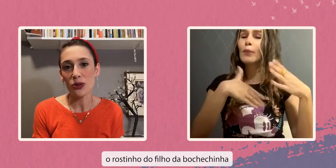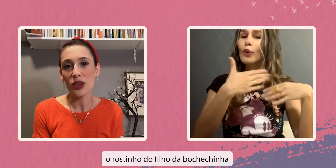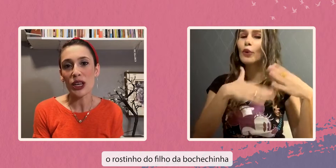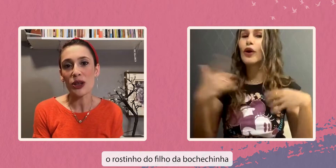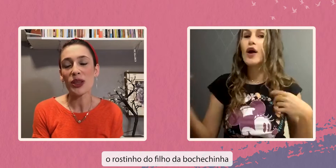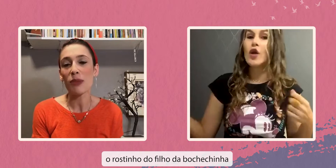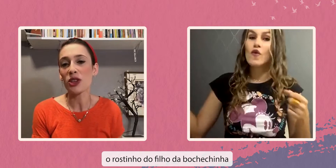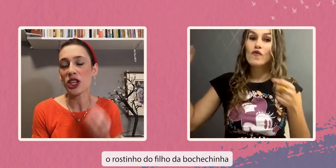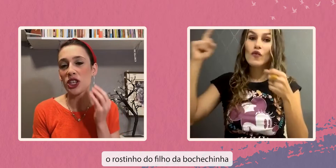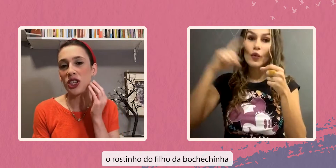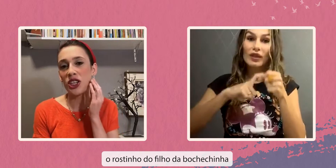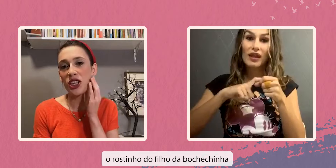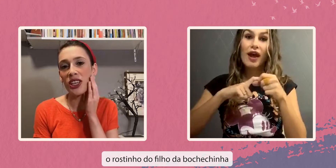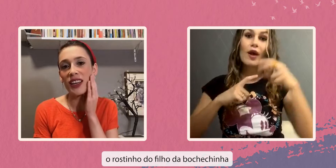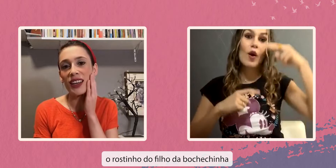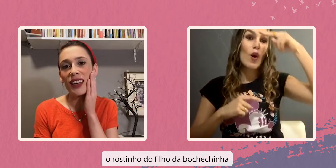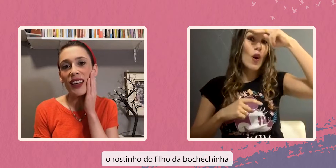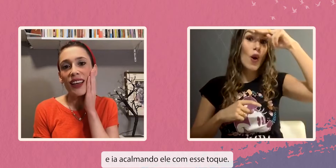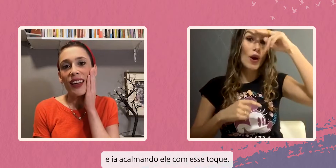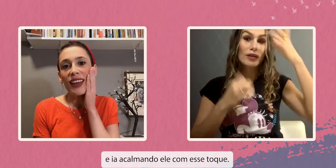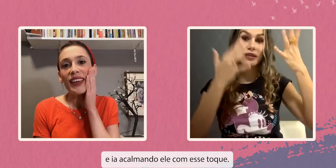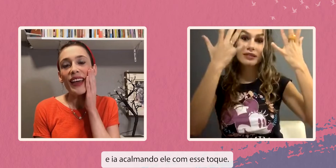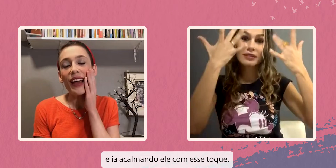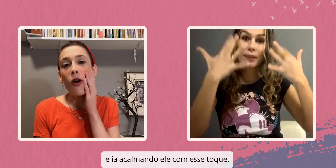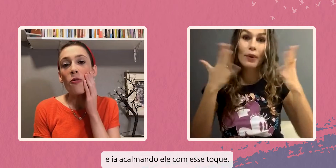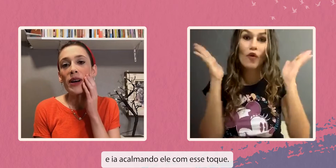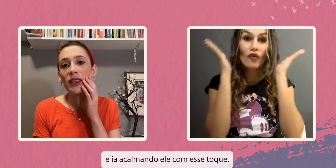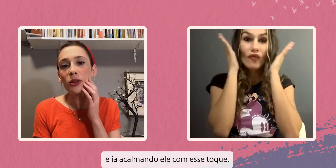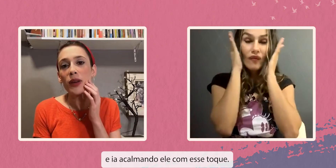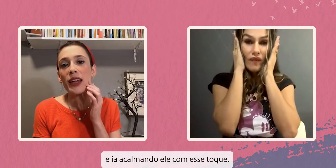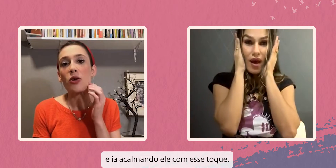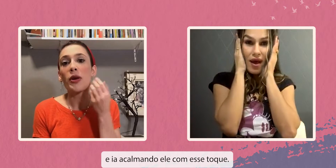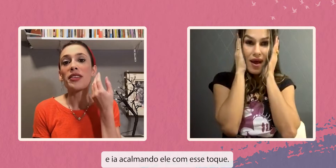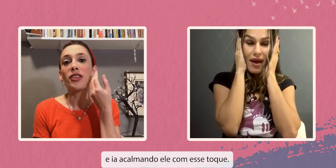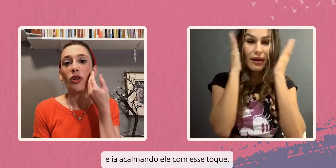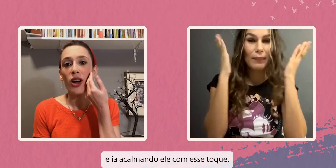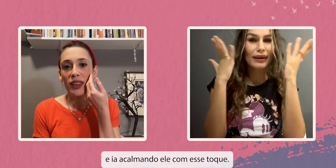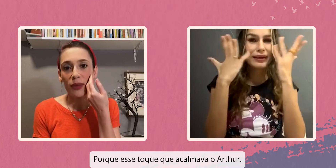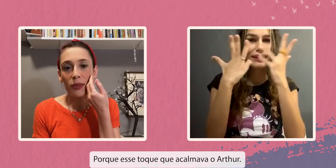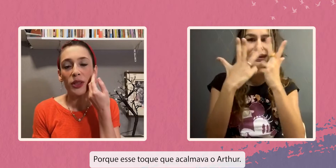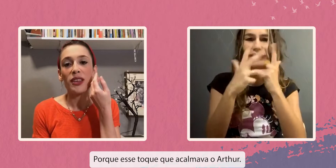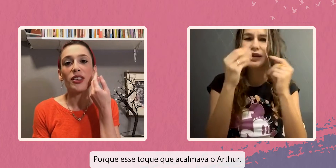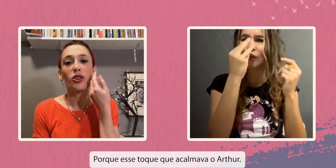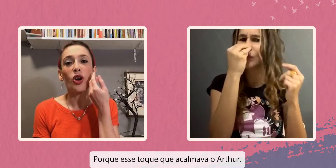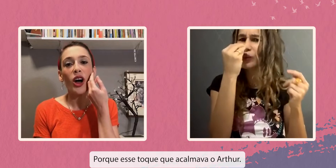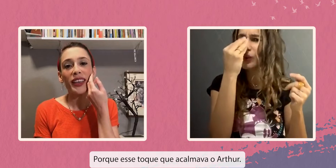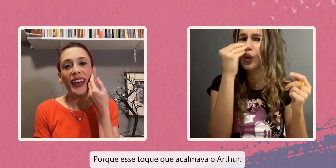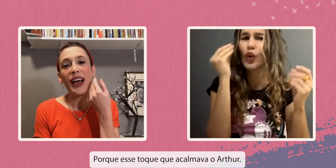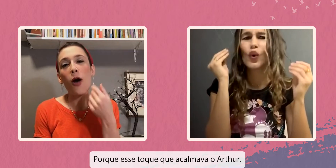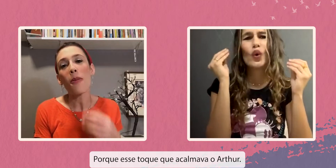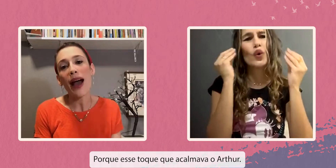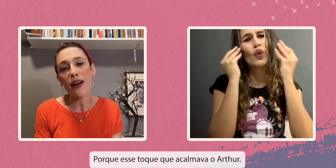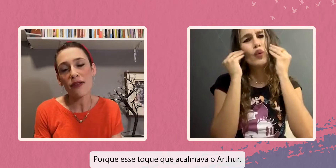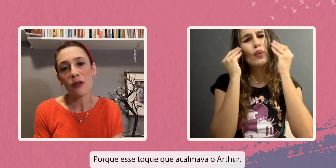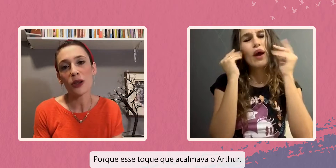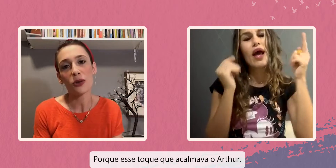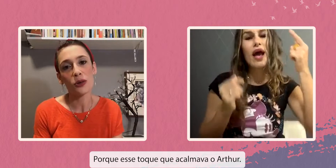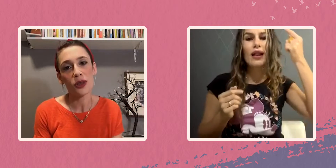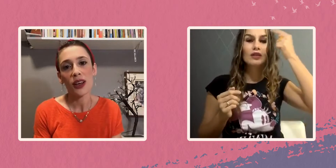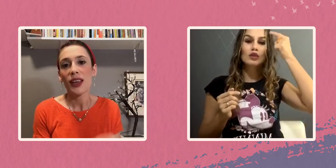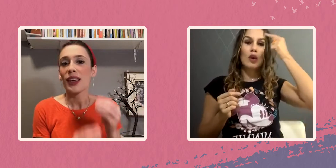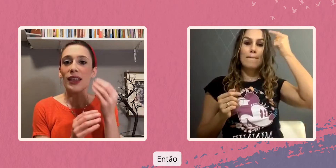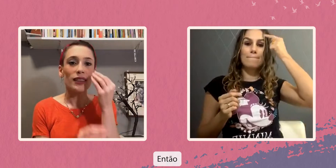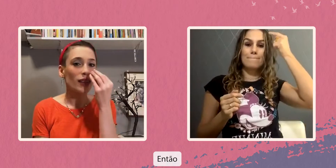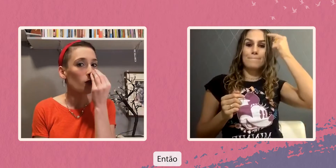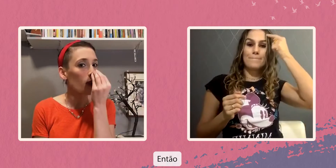rostinho do filho da bochechinha e ia acalmando ele com esse toque, porque esse toque acalmava o